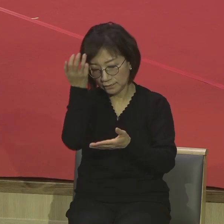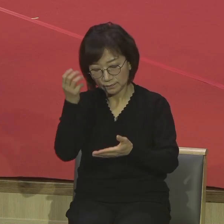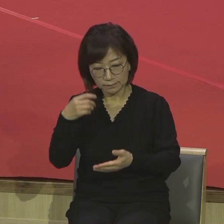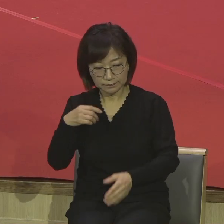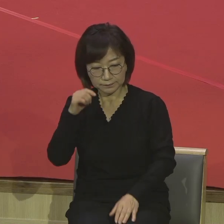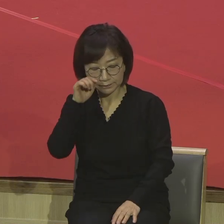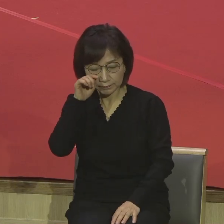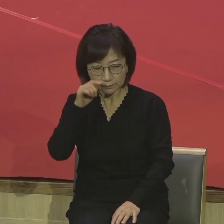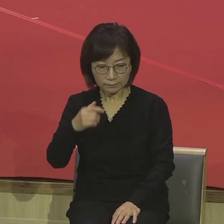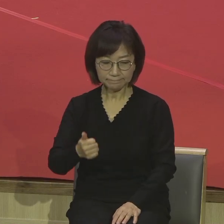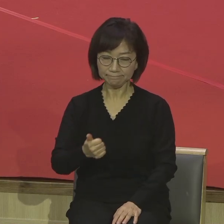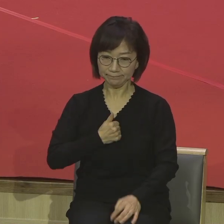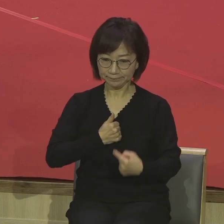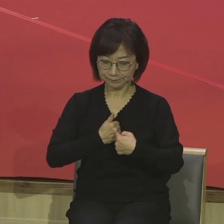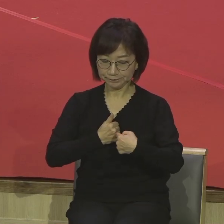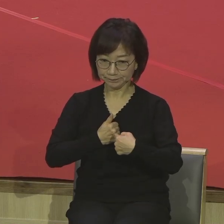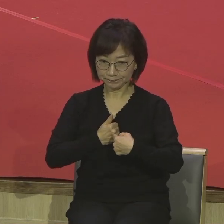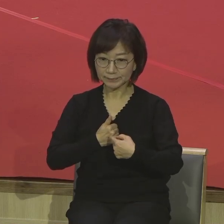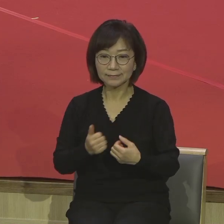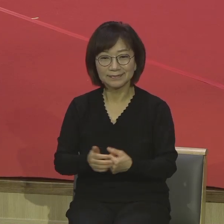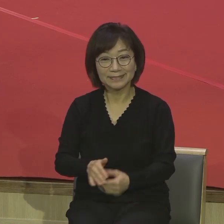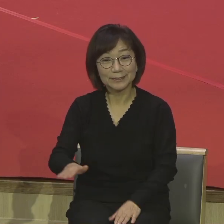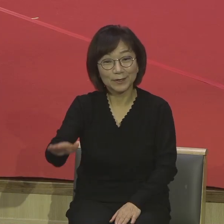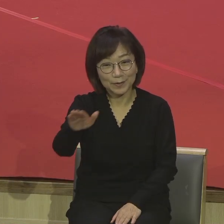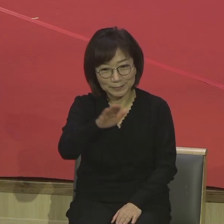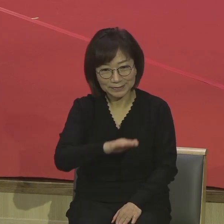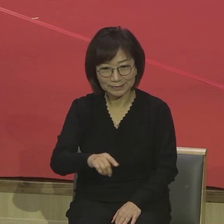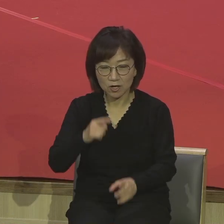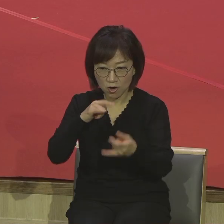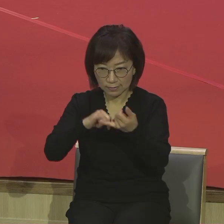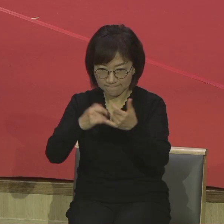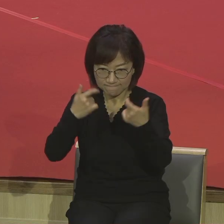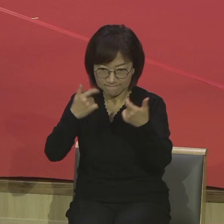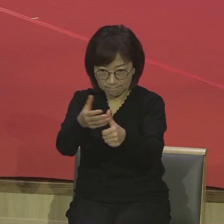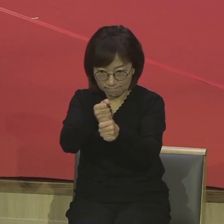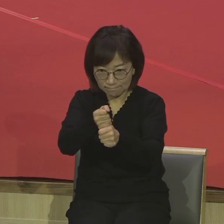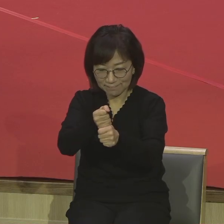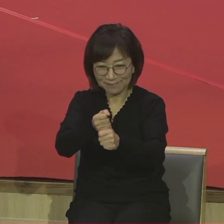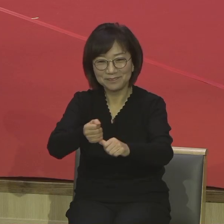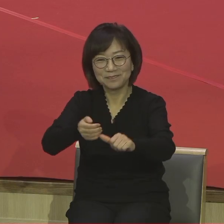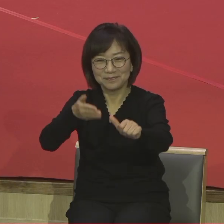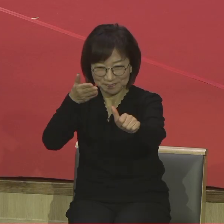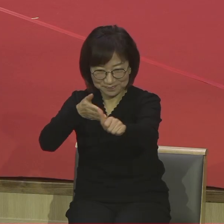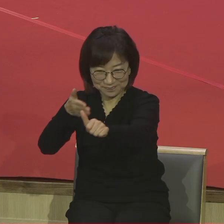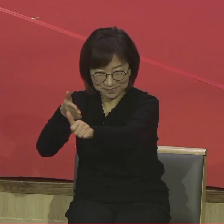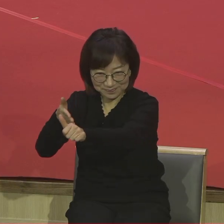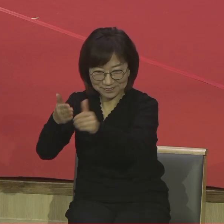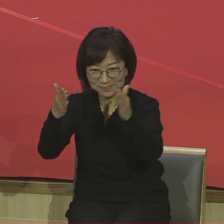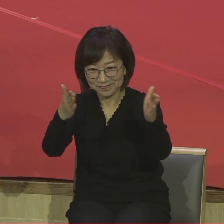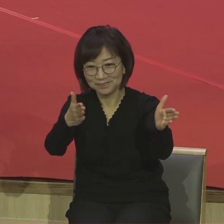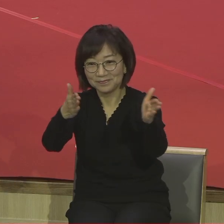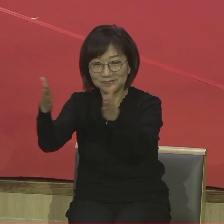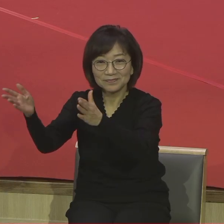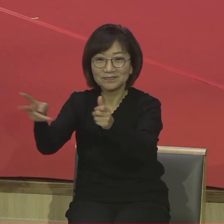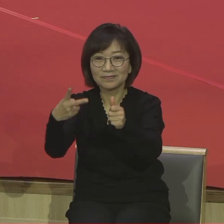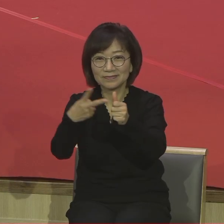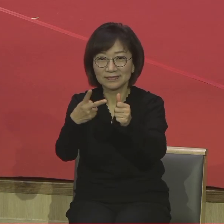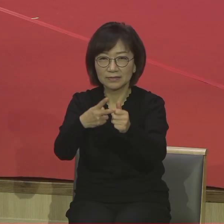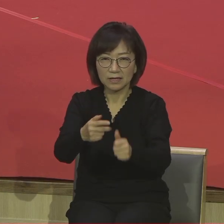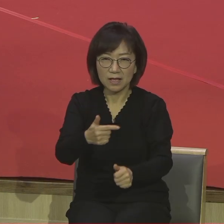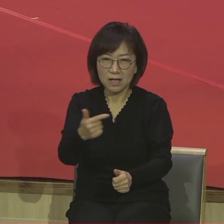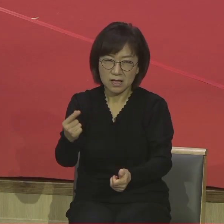있기 때문에 여러분 날마다 언약적 도전이 있기를 주님으로 축복합니다. 두 번째로, 지극히